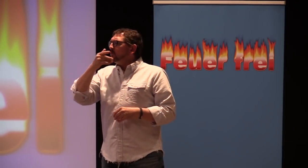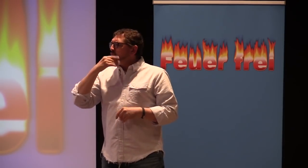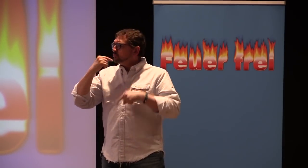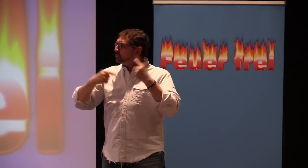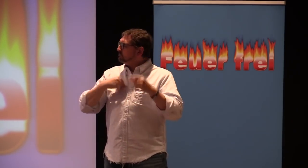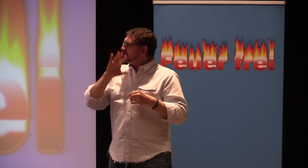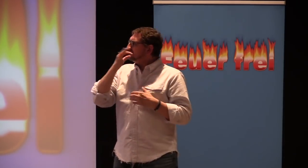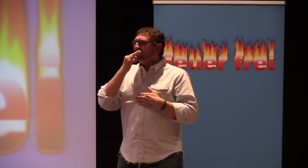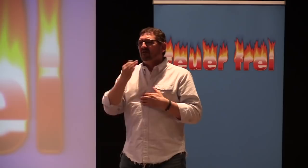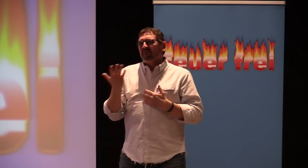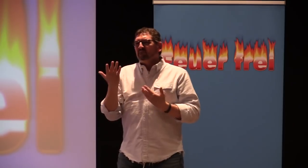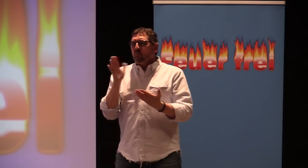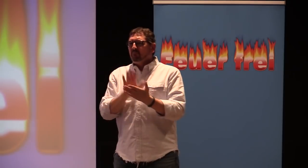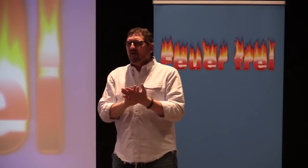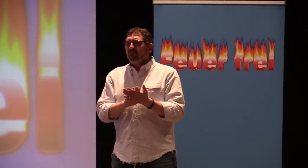kommen. Das ist schon echt verrückt.